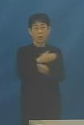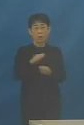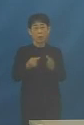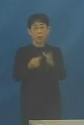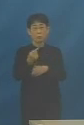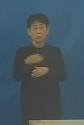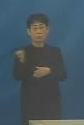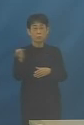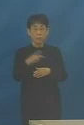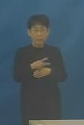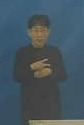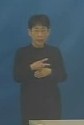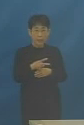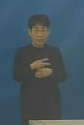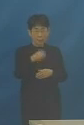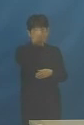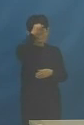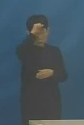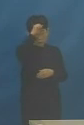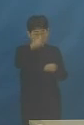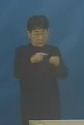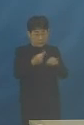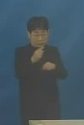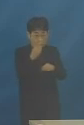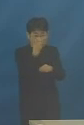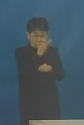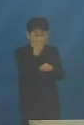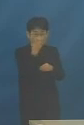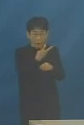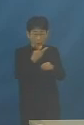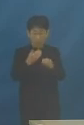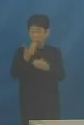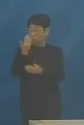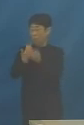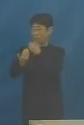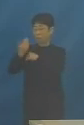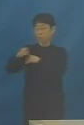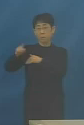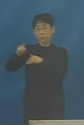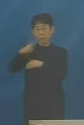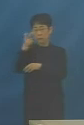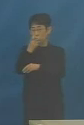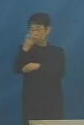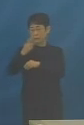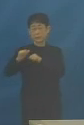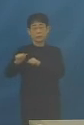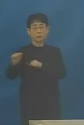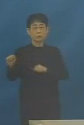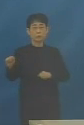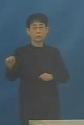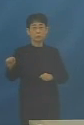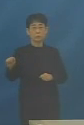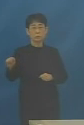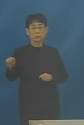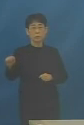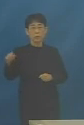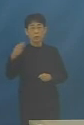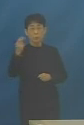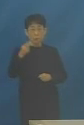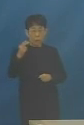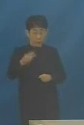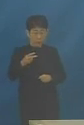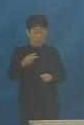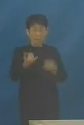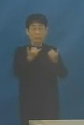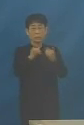疫学調査これもあの当日中には遡り調査まであのしっかりやってますがええまあこれがまっパワーが足り